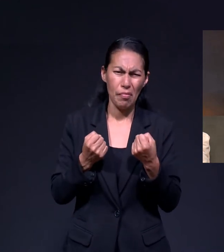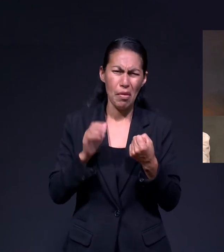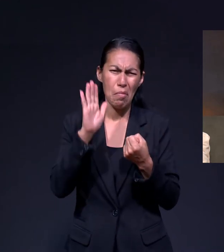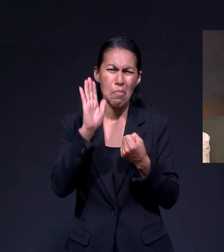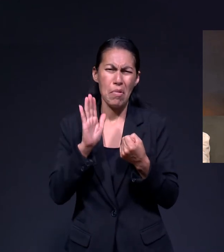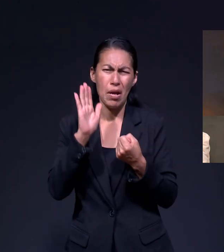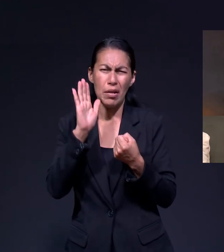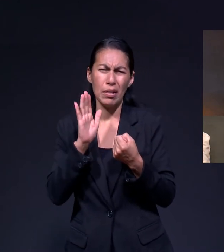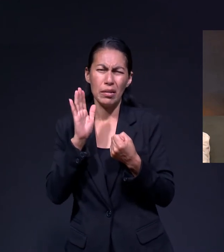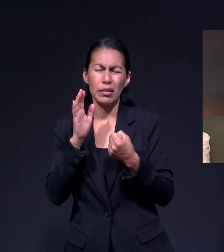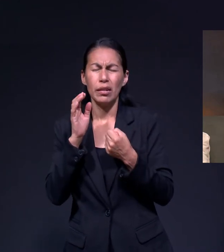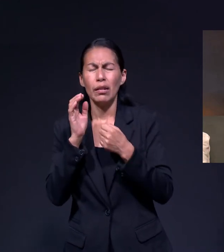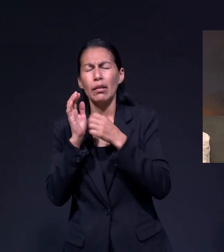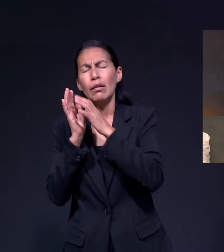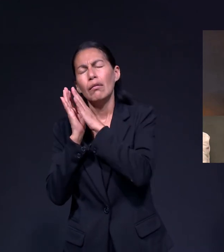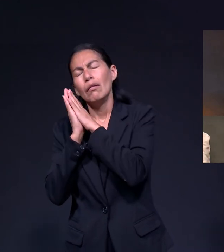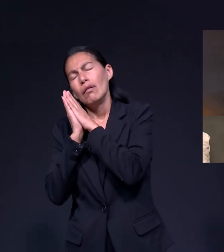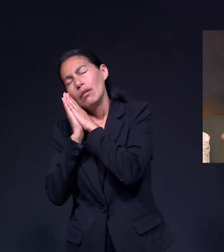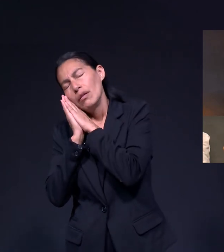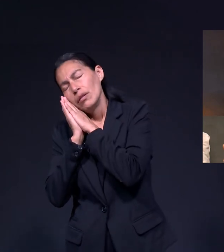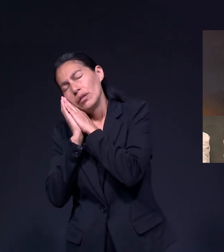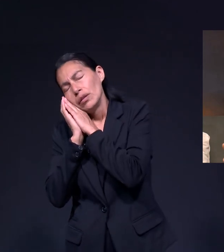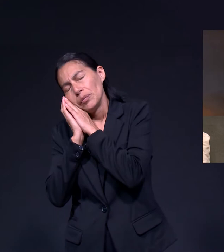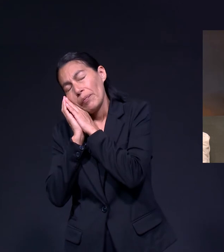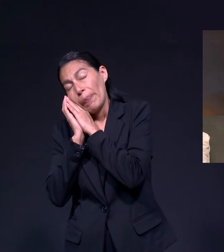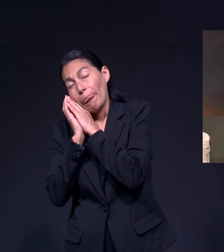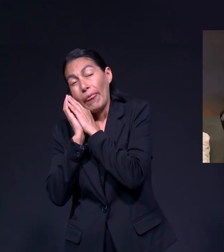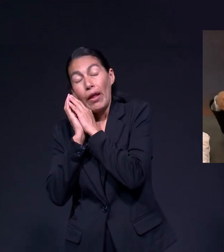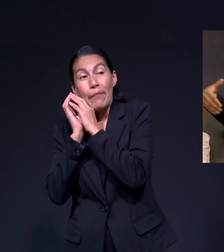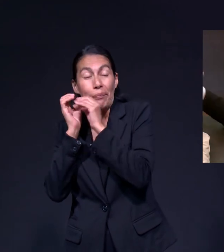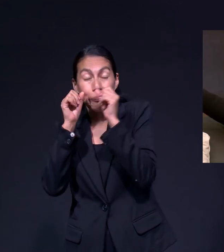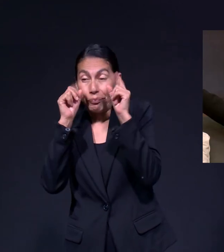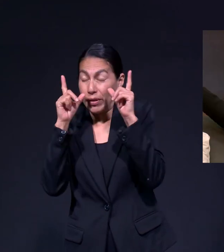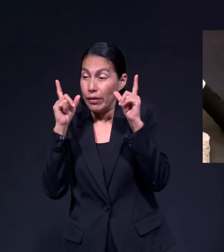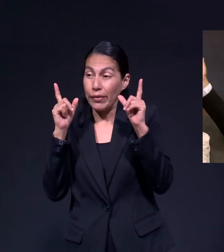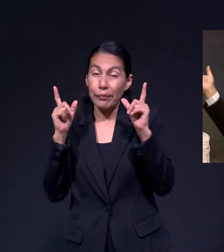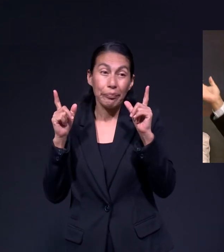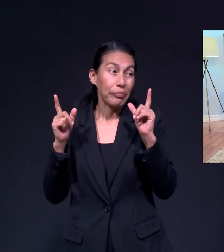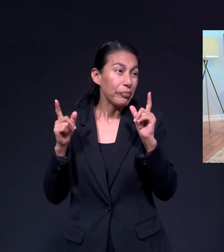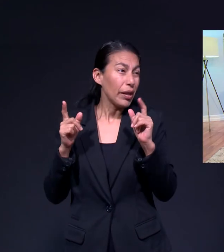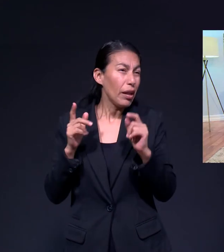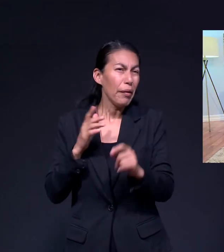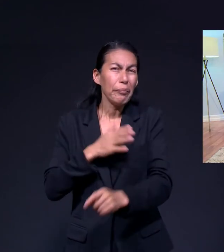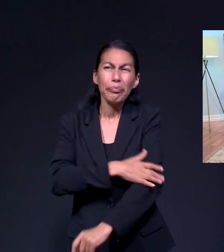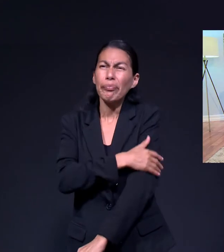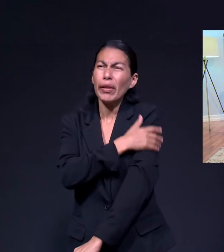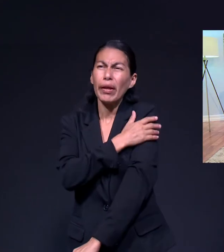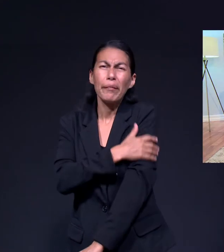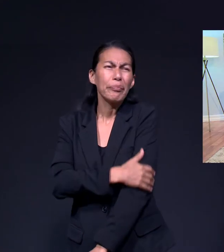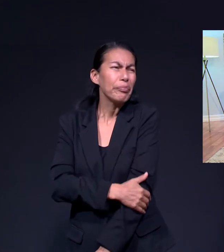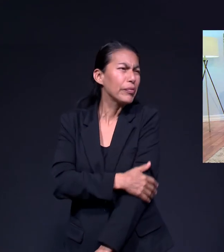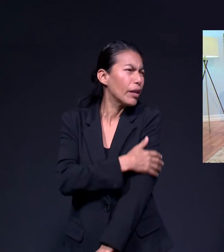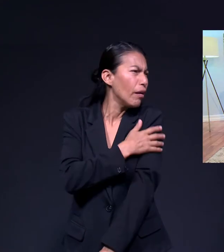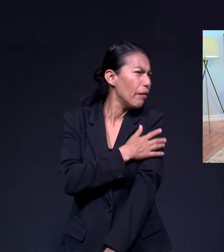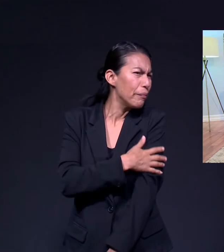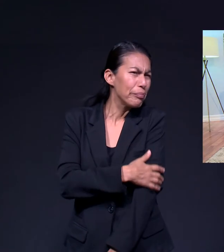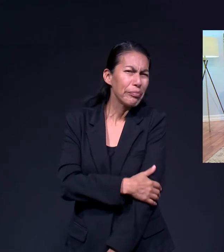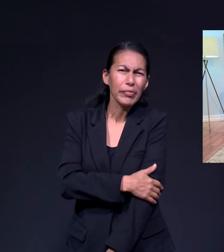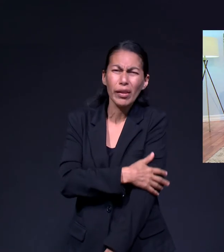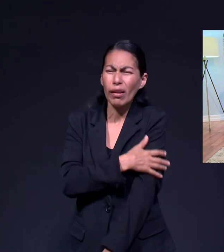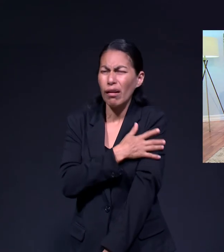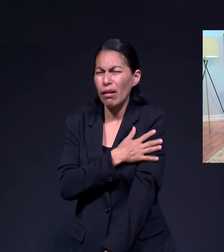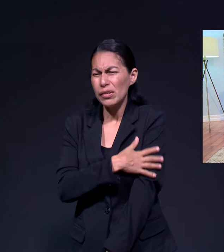automóvil by se veía como si se acaba de levantar pero no veíamos bien ahí cerca exactamente porque literal hasta